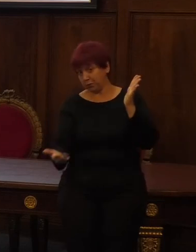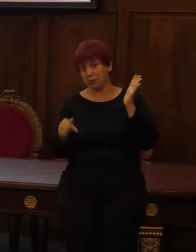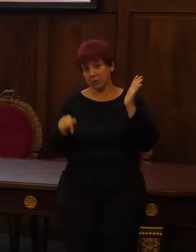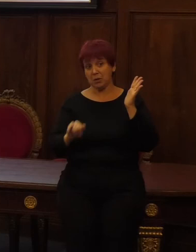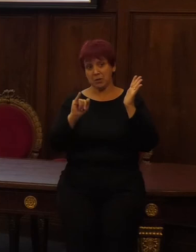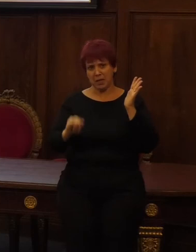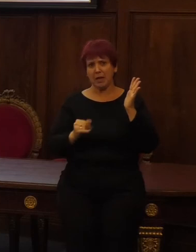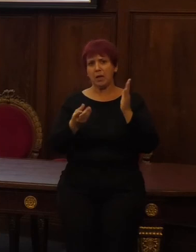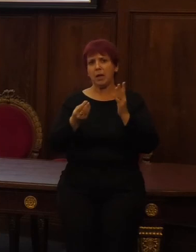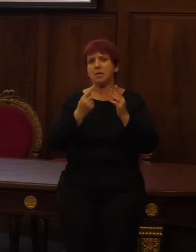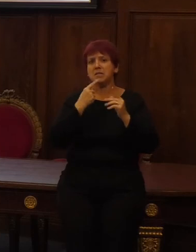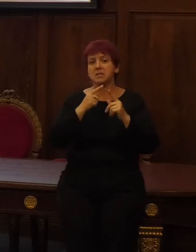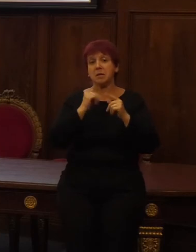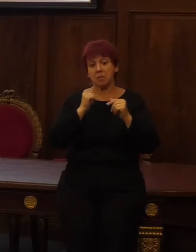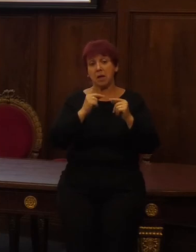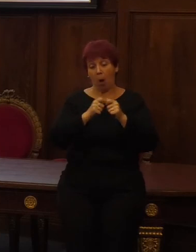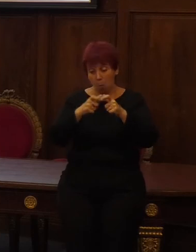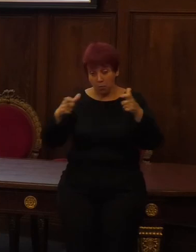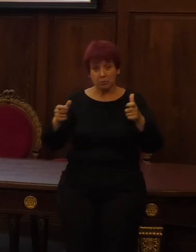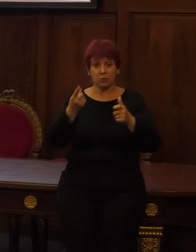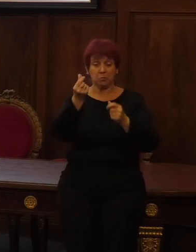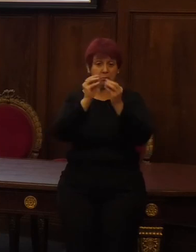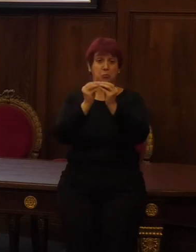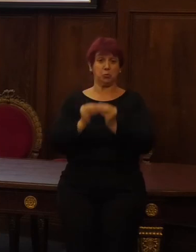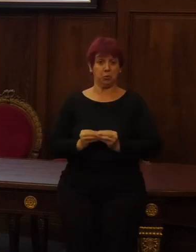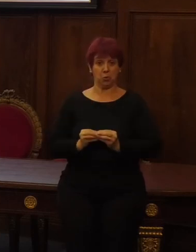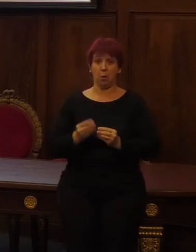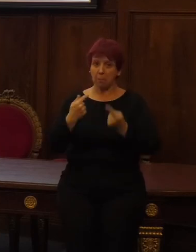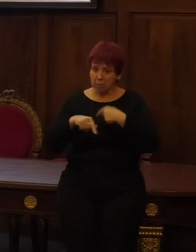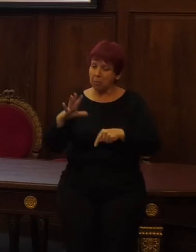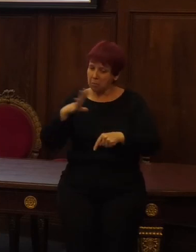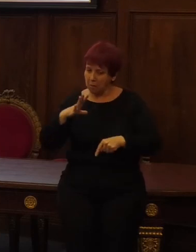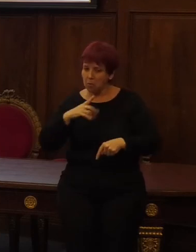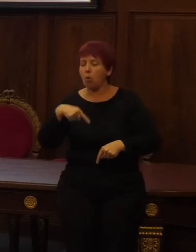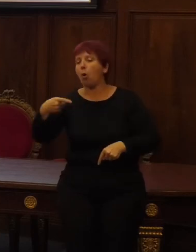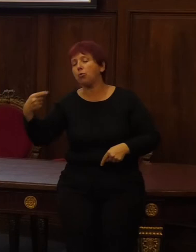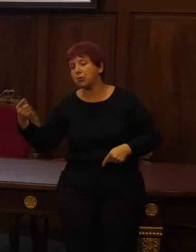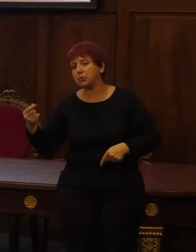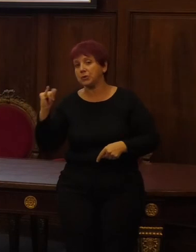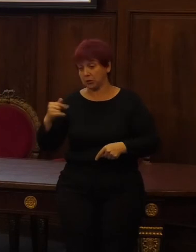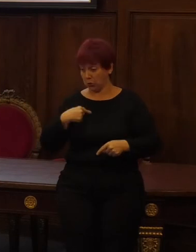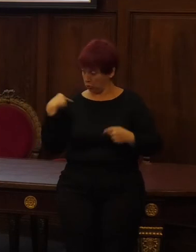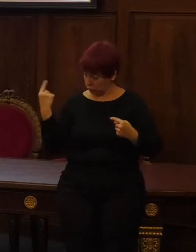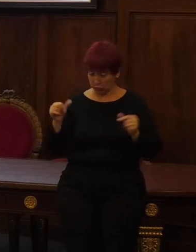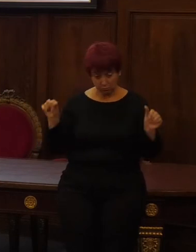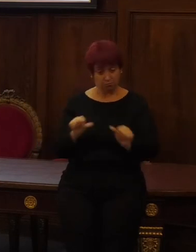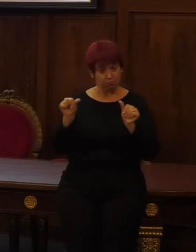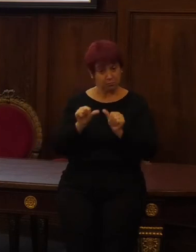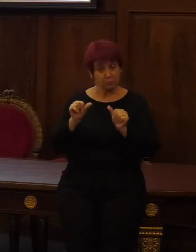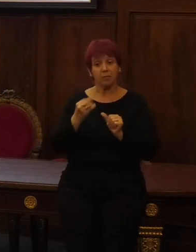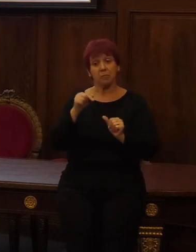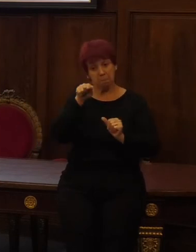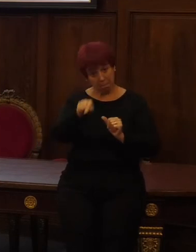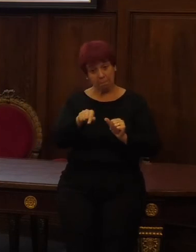tuvimos una mutación presupuestal muy interesante. Pero también hubieron implementaciones que realizamos nosotros